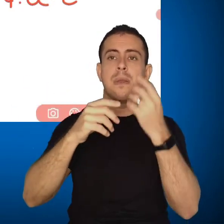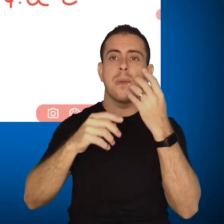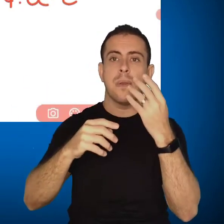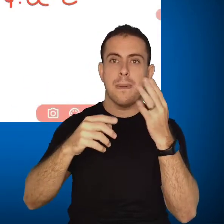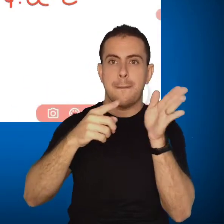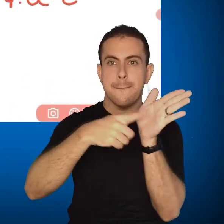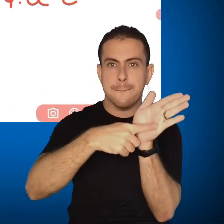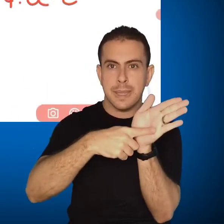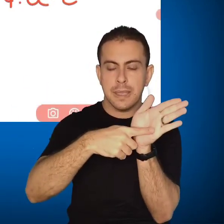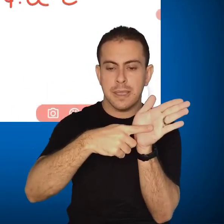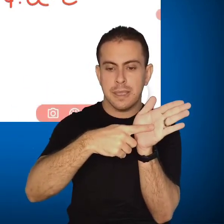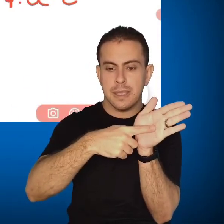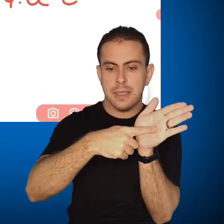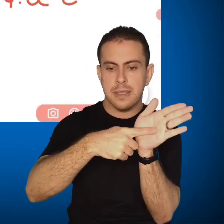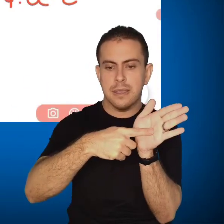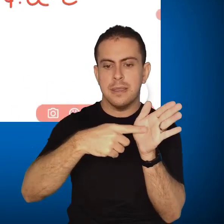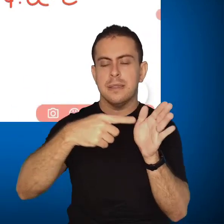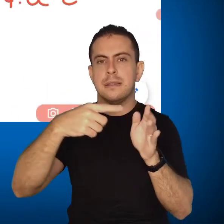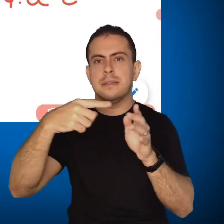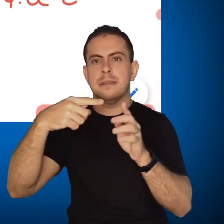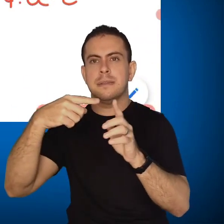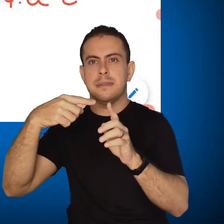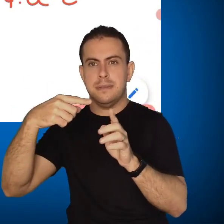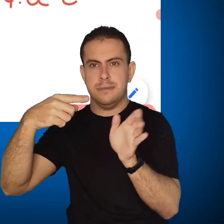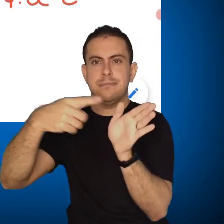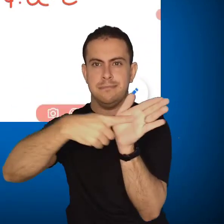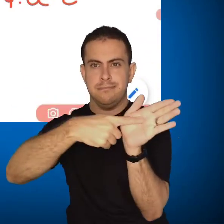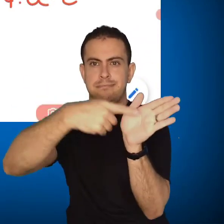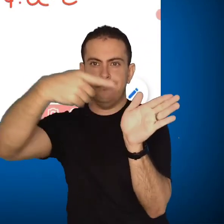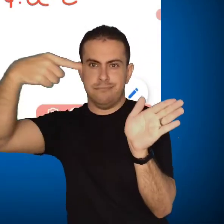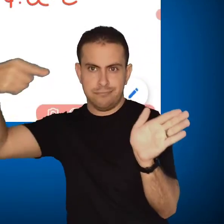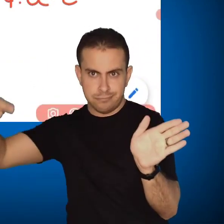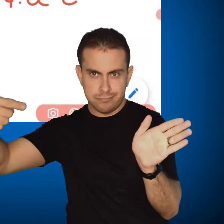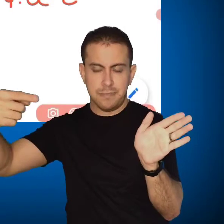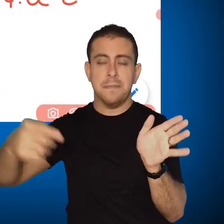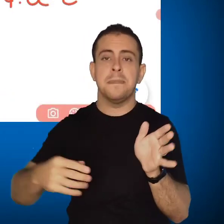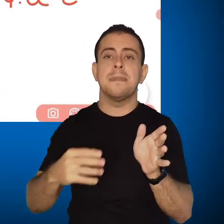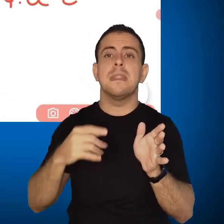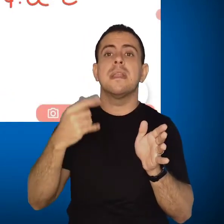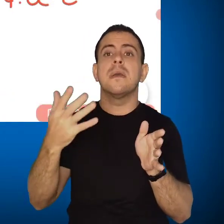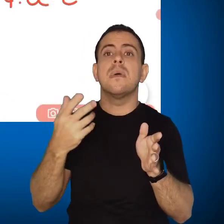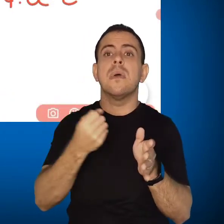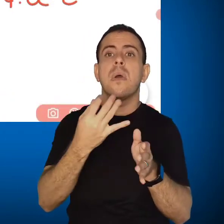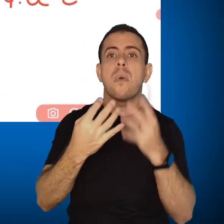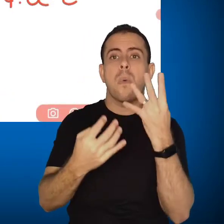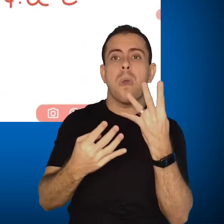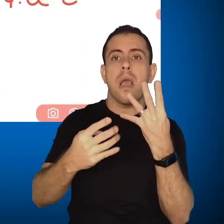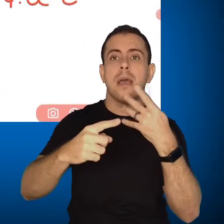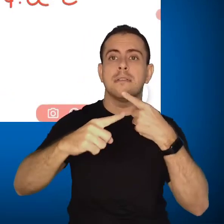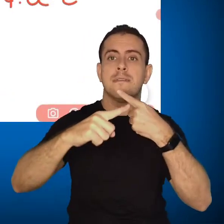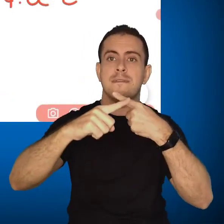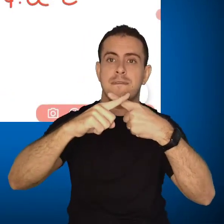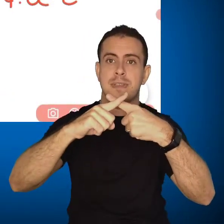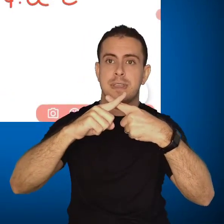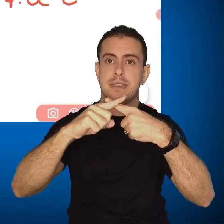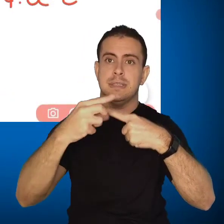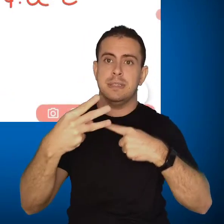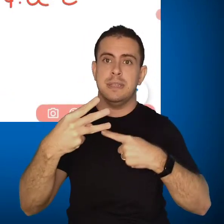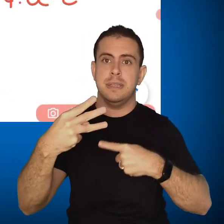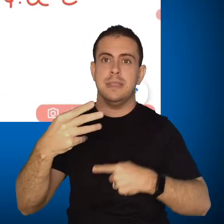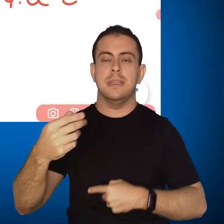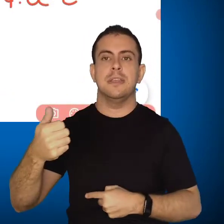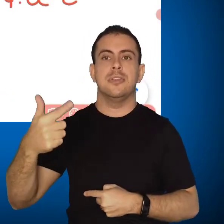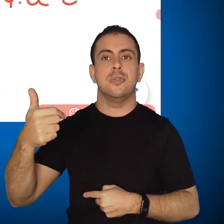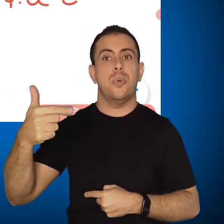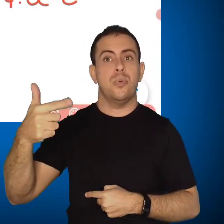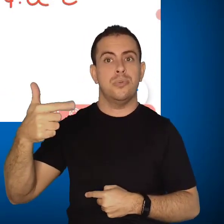mais aqui é menos. Multiplica primeiro os sinais, galera, esse é o truque. E depois os números, né? 4 vezes 3, 12,